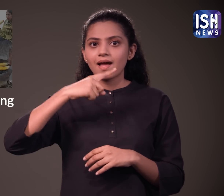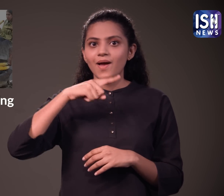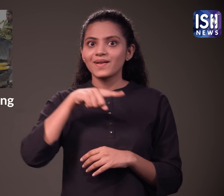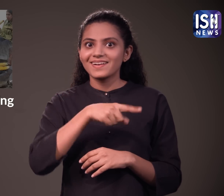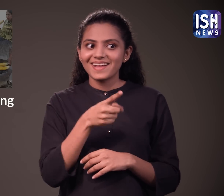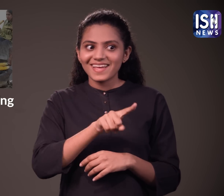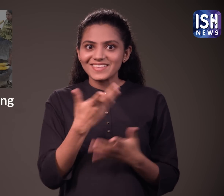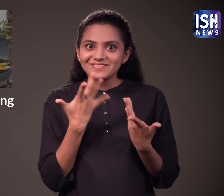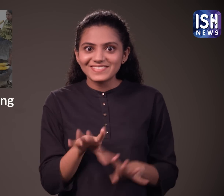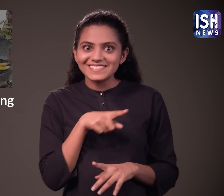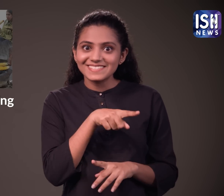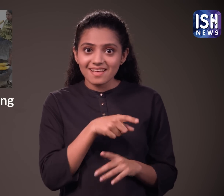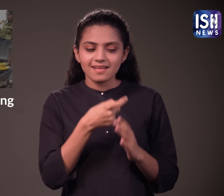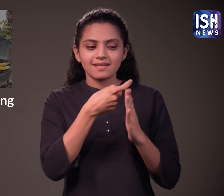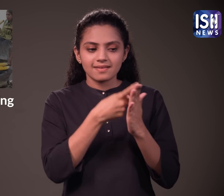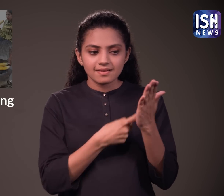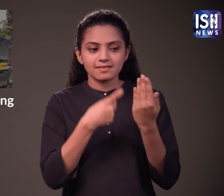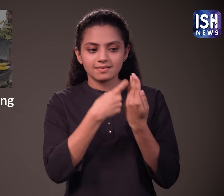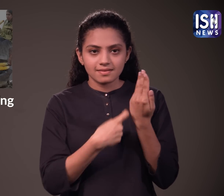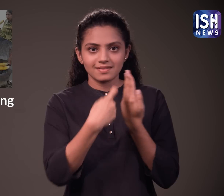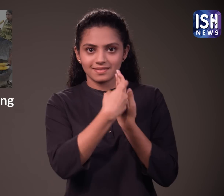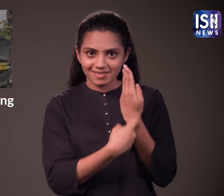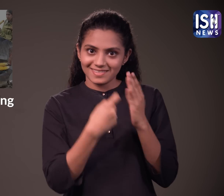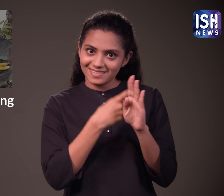मकई के दानों को काट ले और सलाद में मिला ले